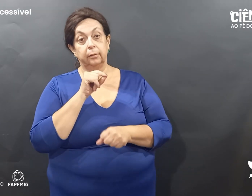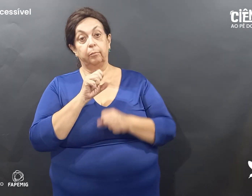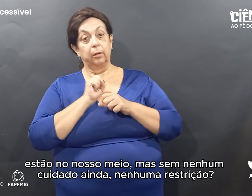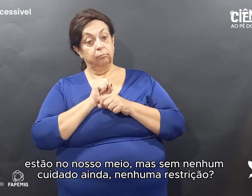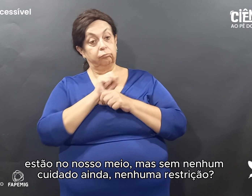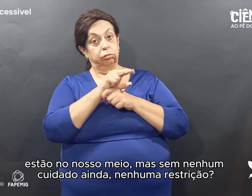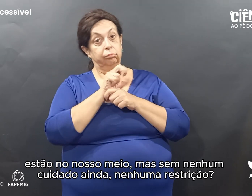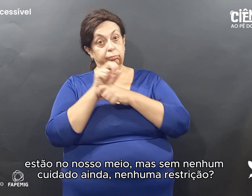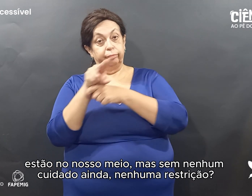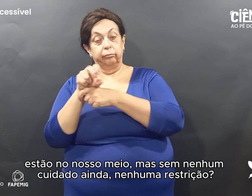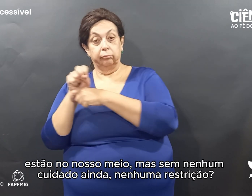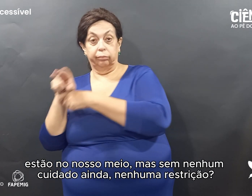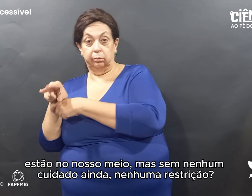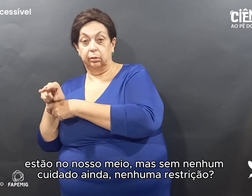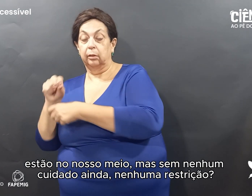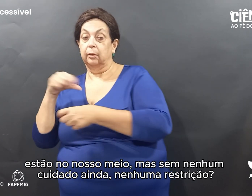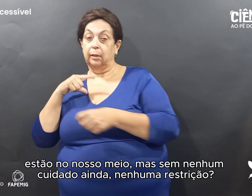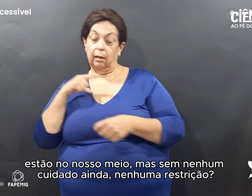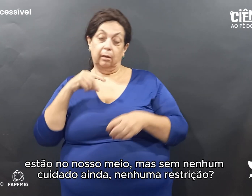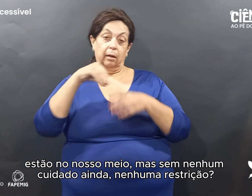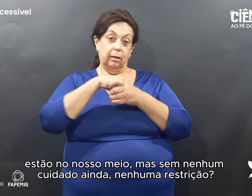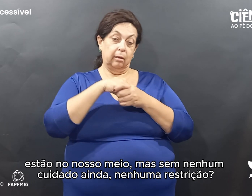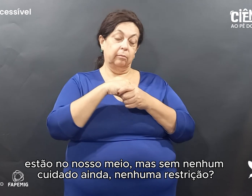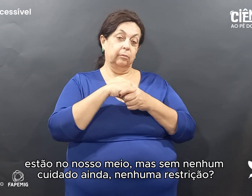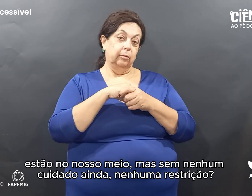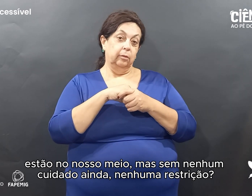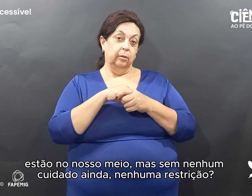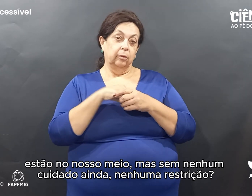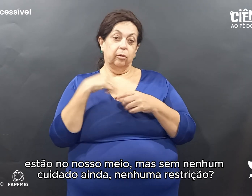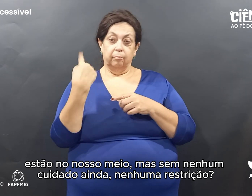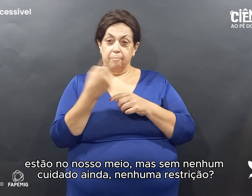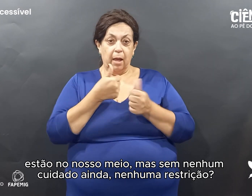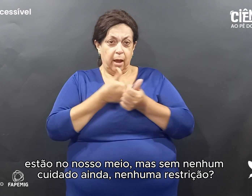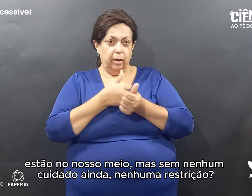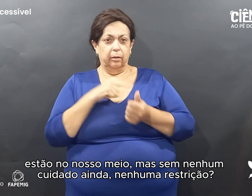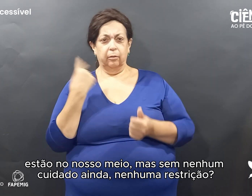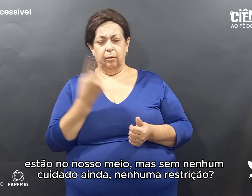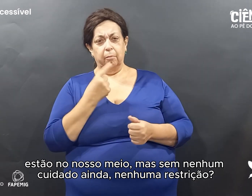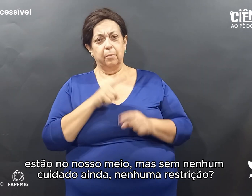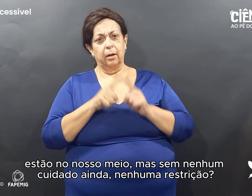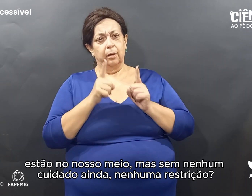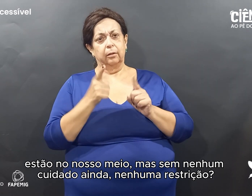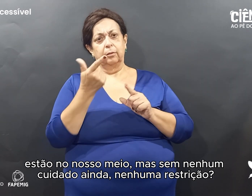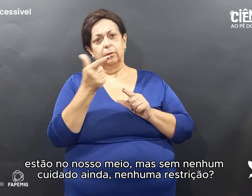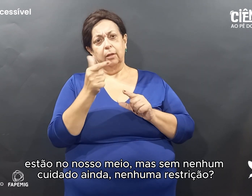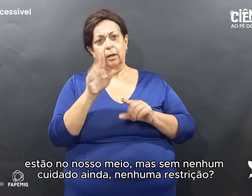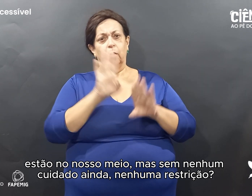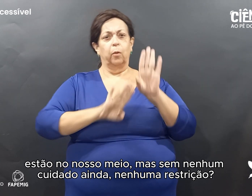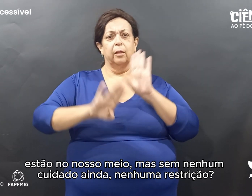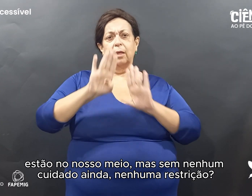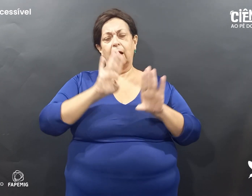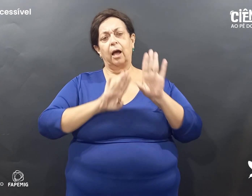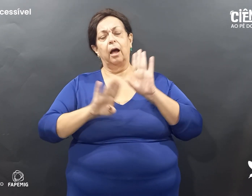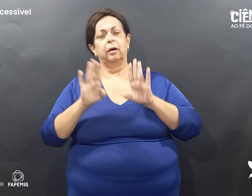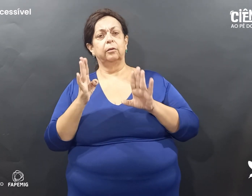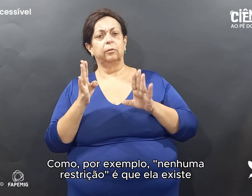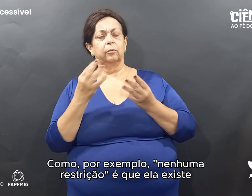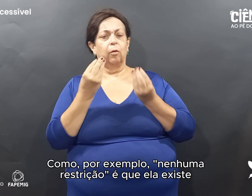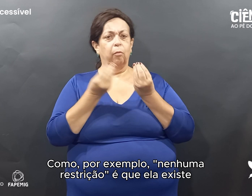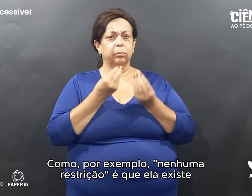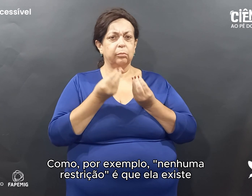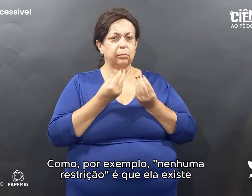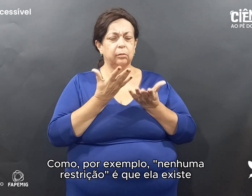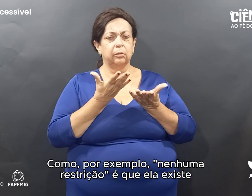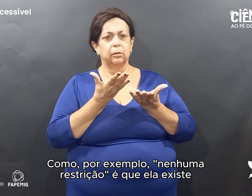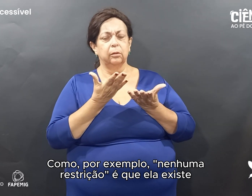humano. Elas estão no nosso meio, mas sem nenhum cuidado ainda, nenhuma restrição. Como,